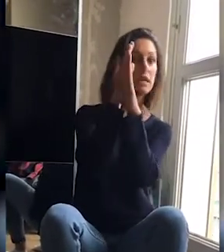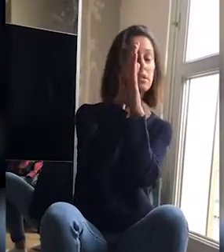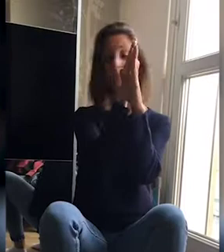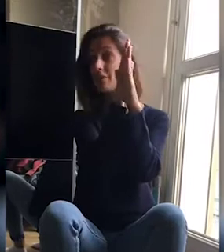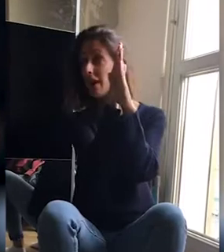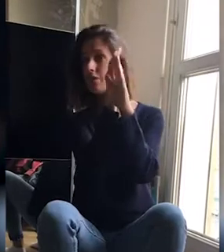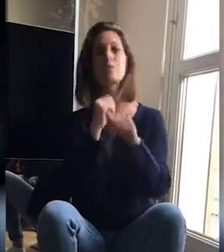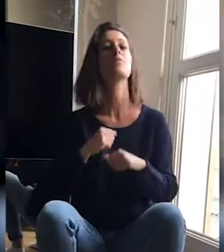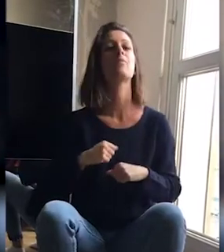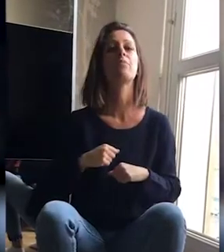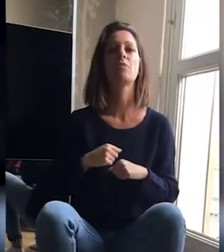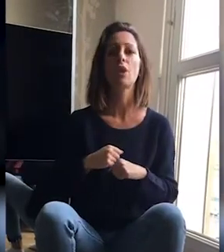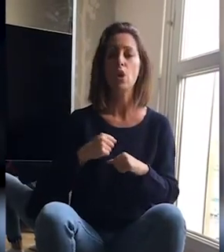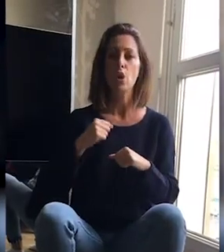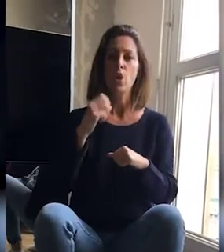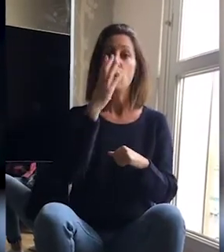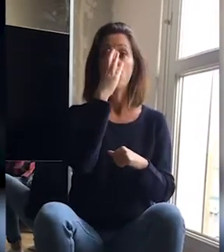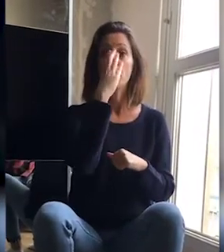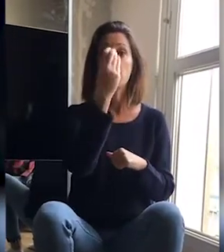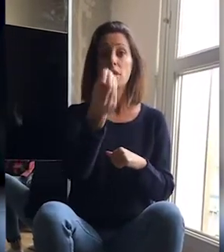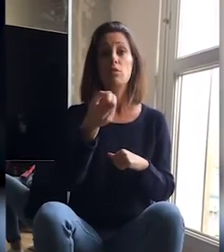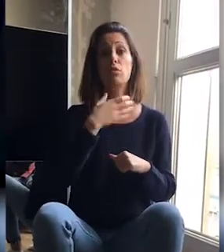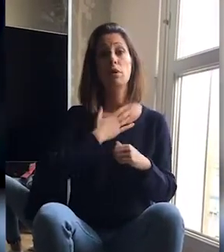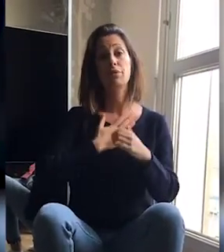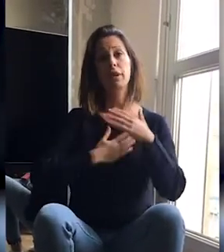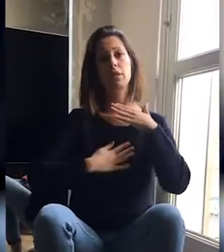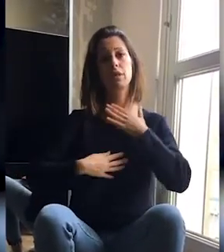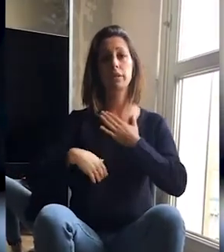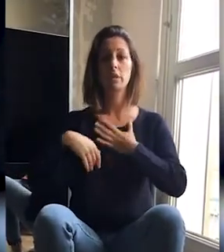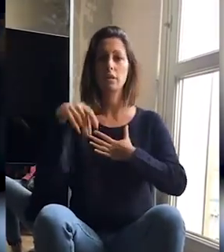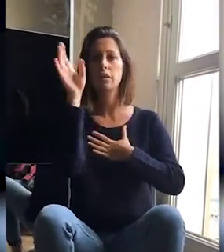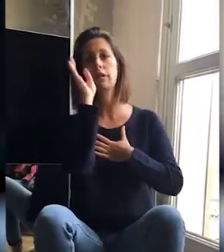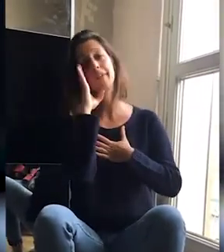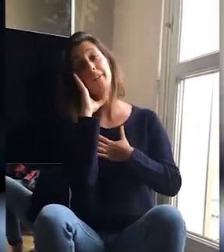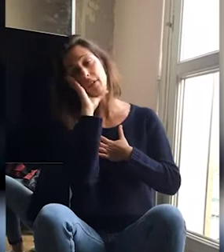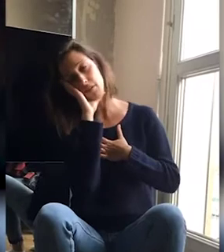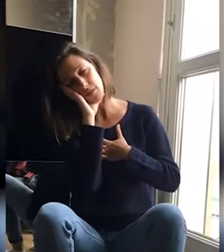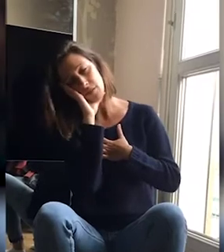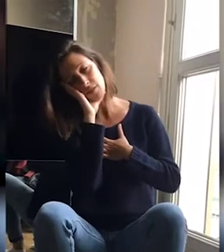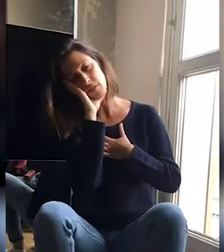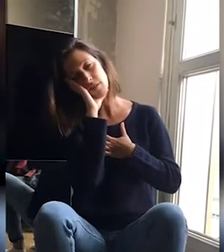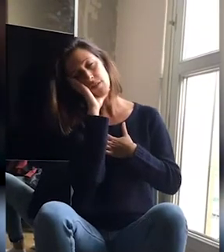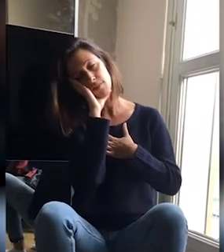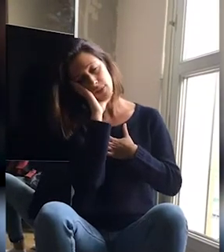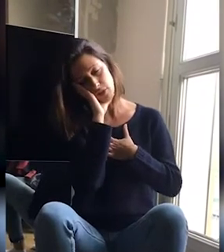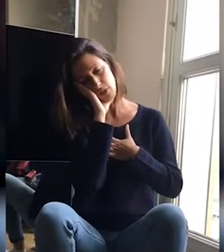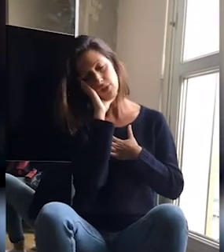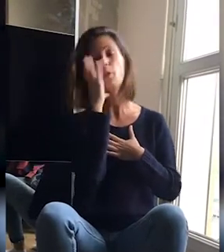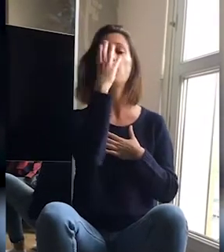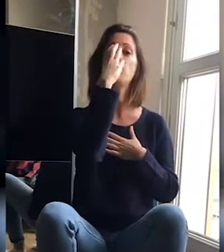il se cache. Petit loup est fatigué et il dort.